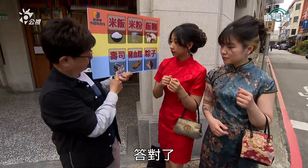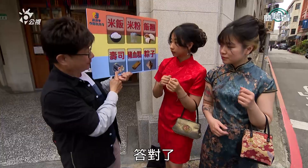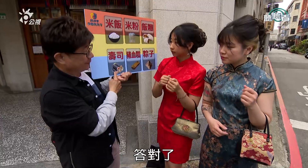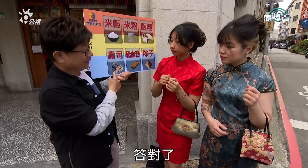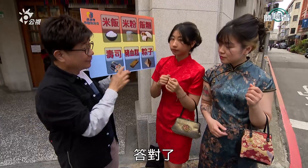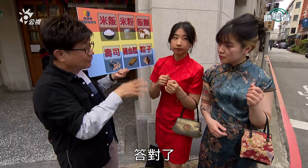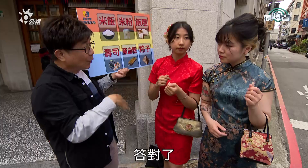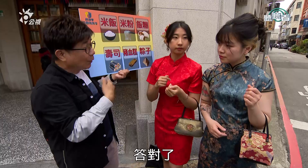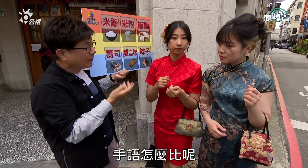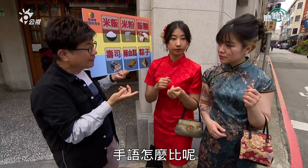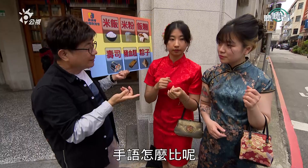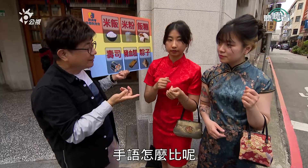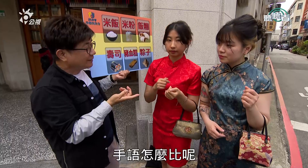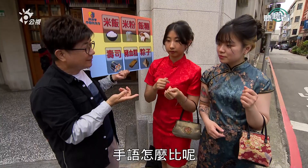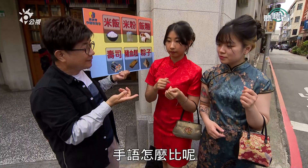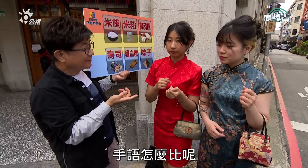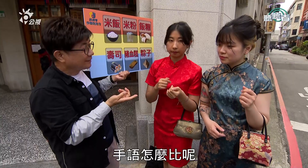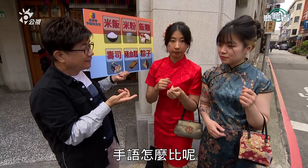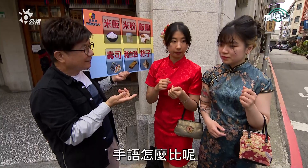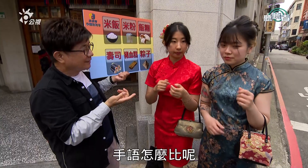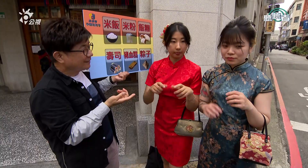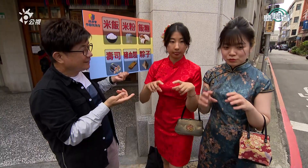对了，手语怎么比呢？